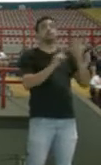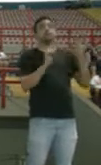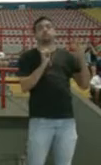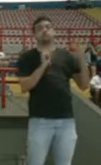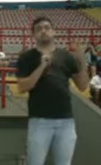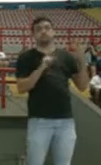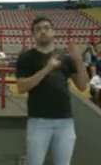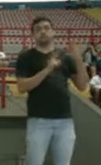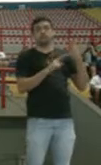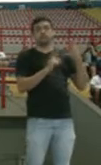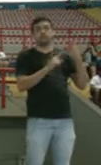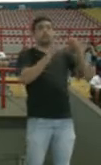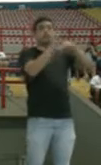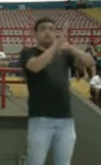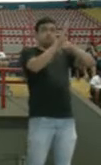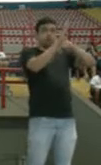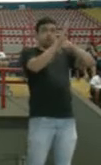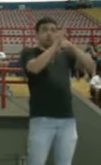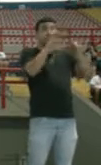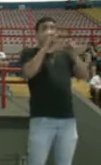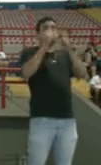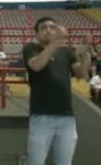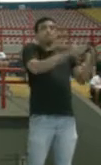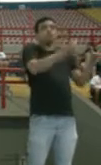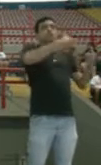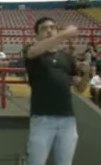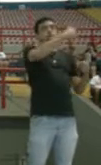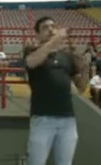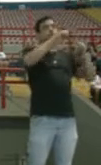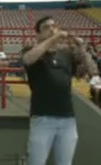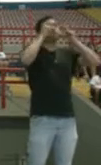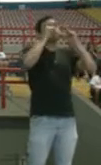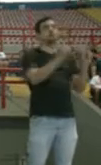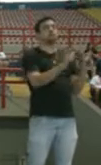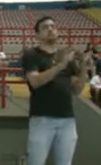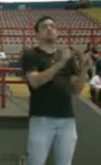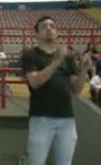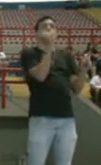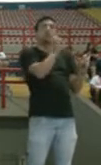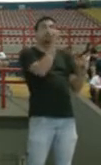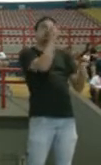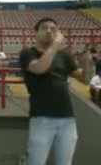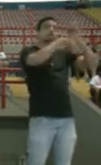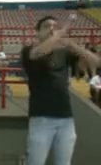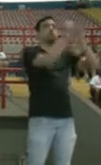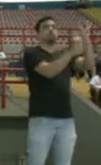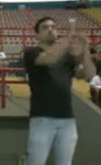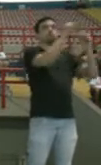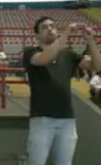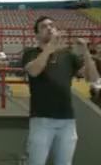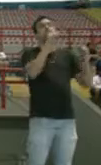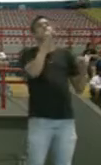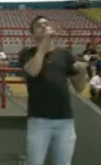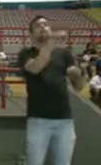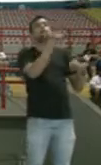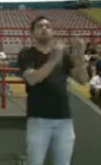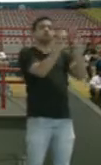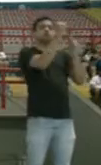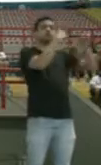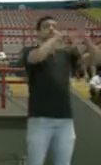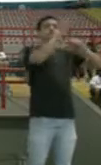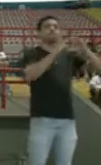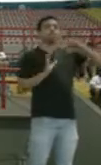coisa: a burguesia chegou primeiro ao poder. Ela tem interesse de fazer a Revolução Industrial. O que é que a Revolução Industrial